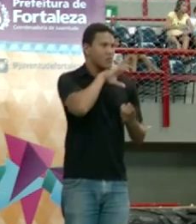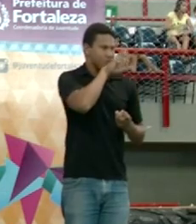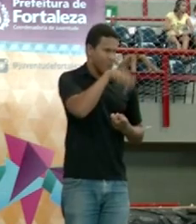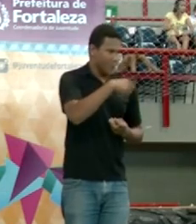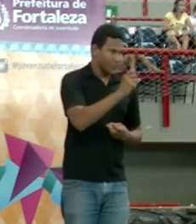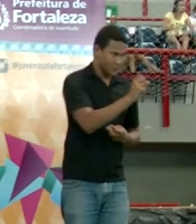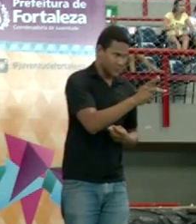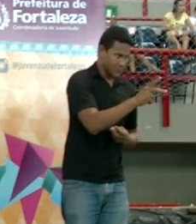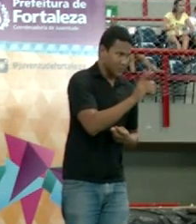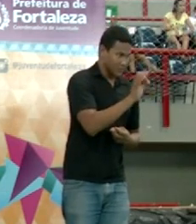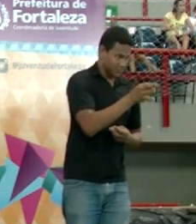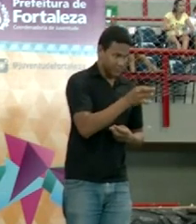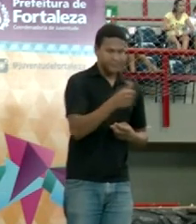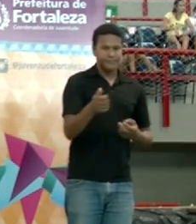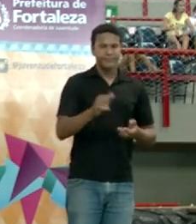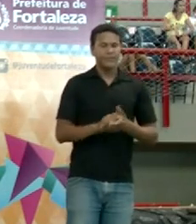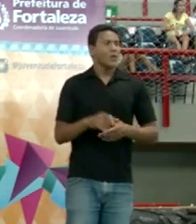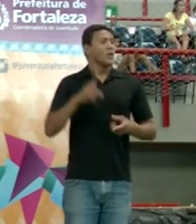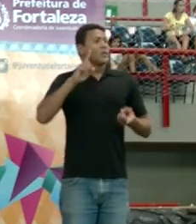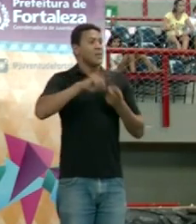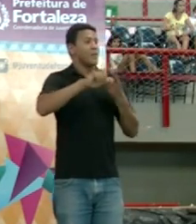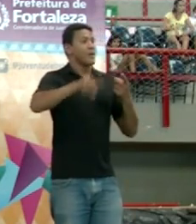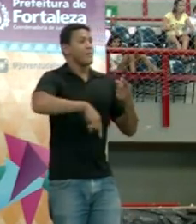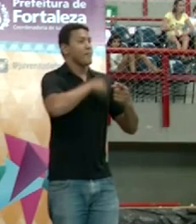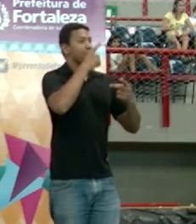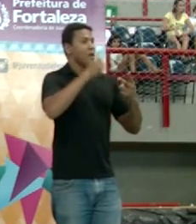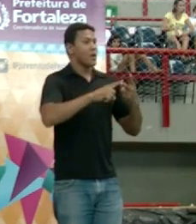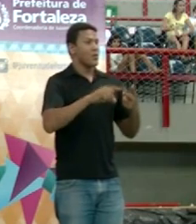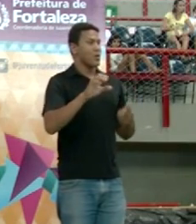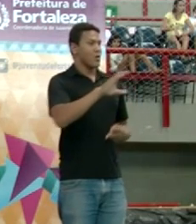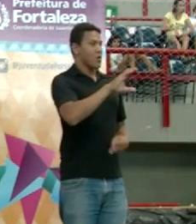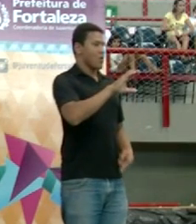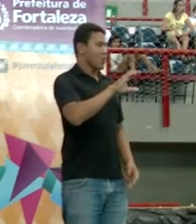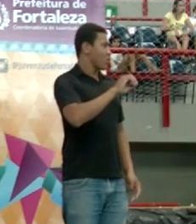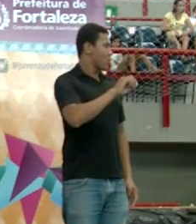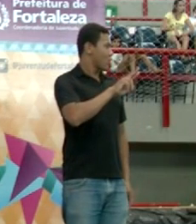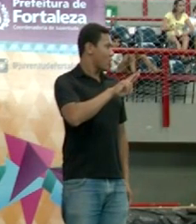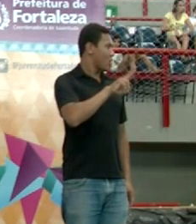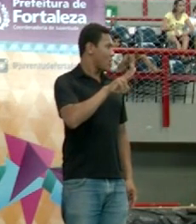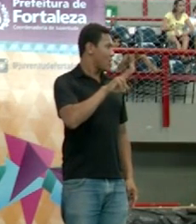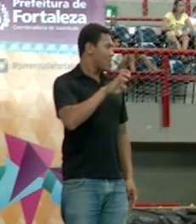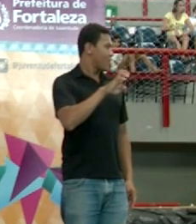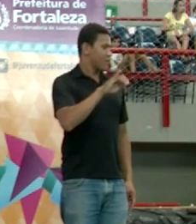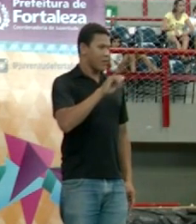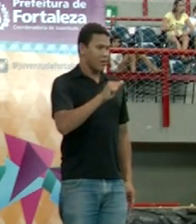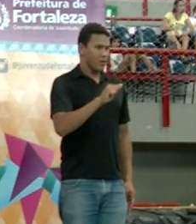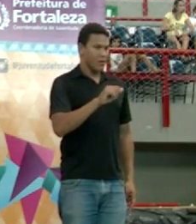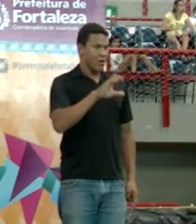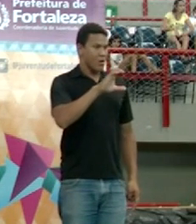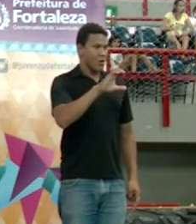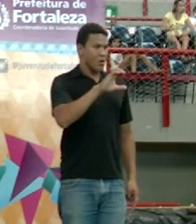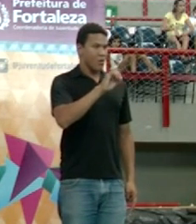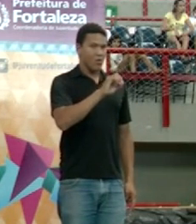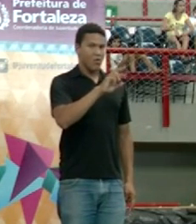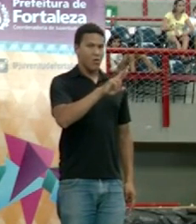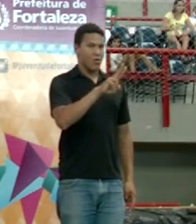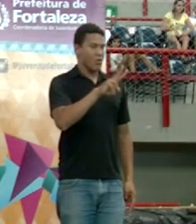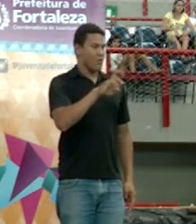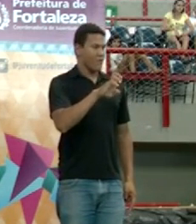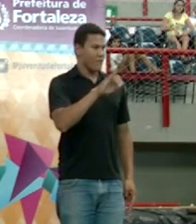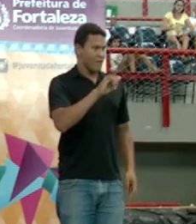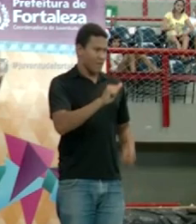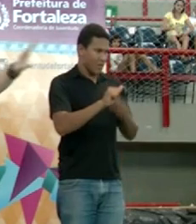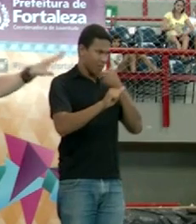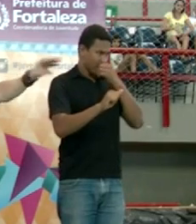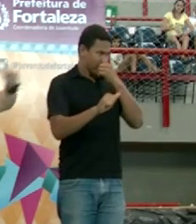corveia é o seguinte: o feudo não é dividido em manso do senhor e manso do servo. Uma vez, 2 vezes por semana você